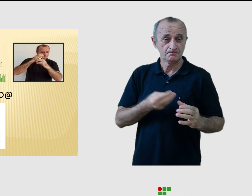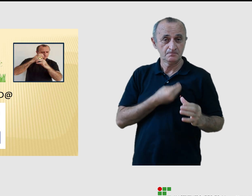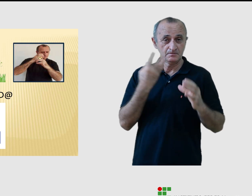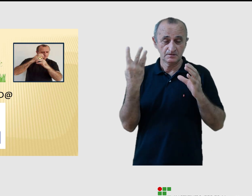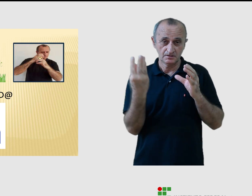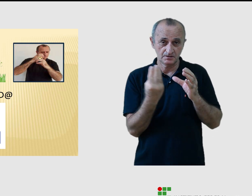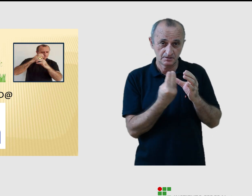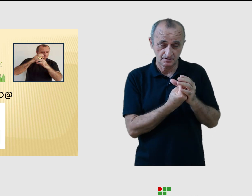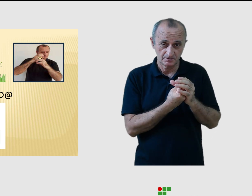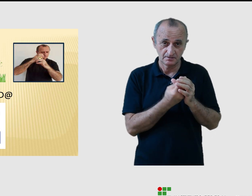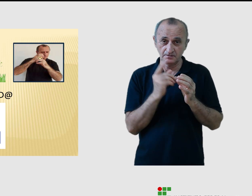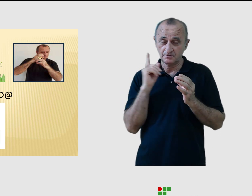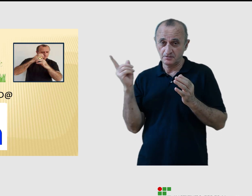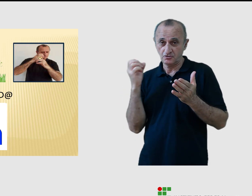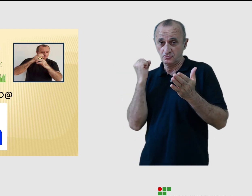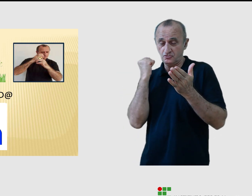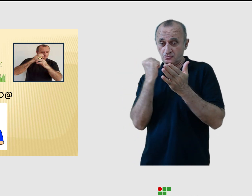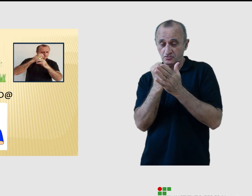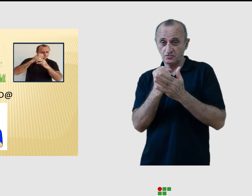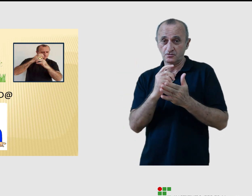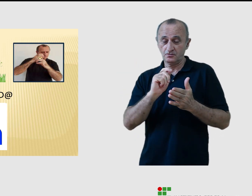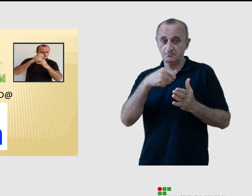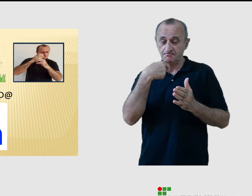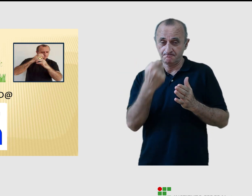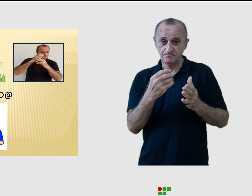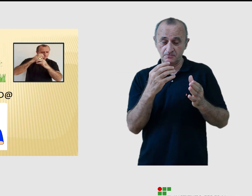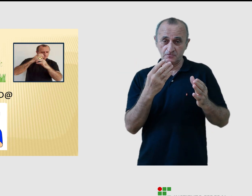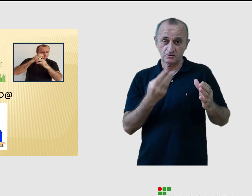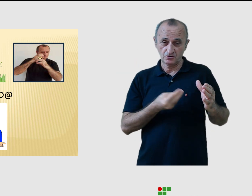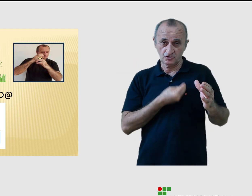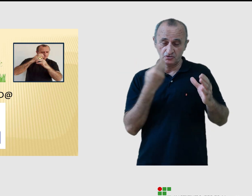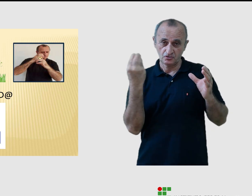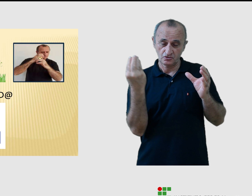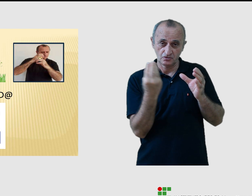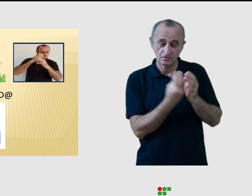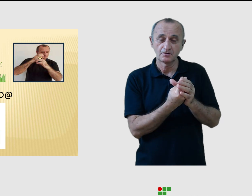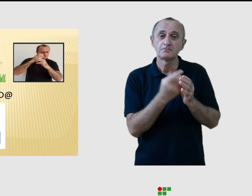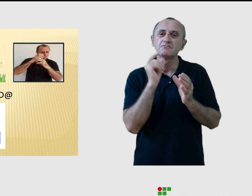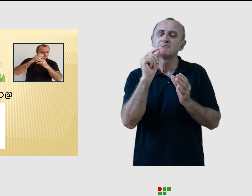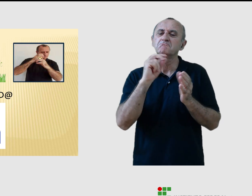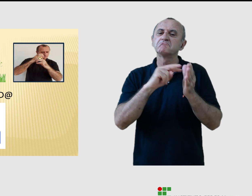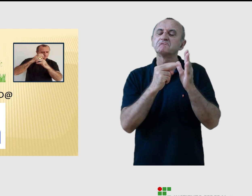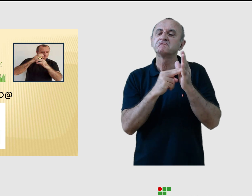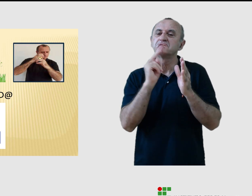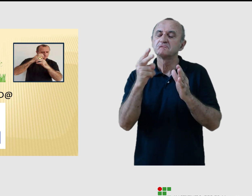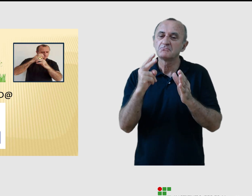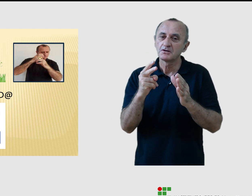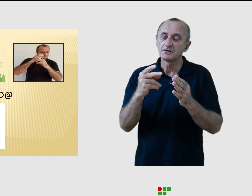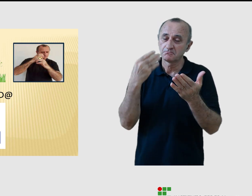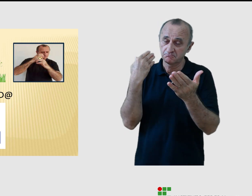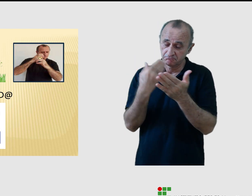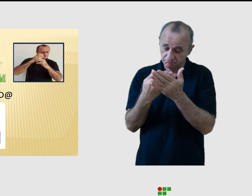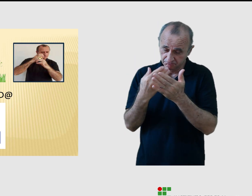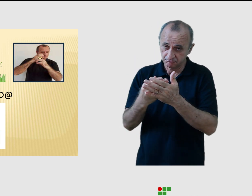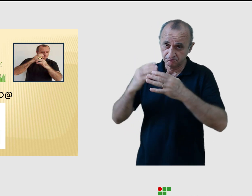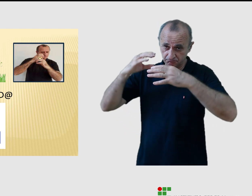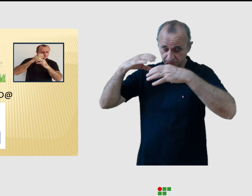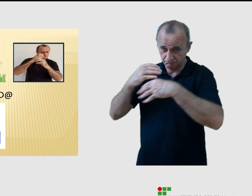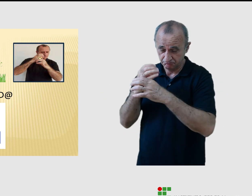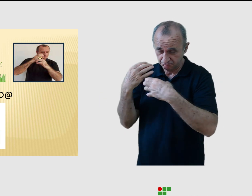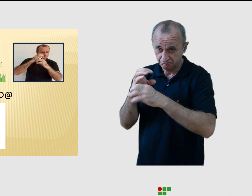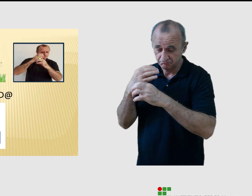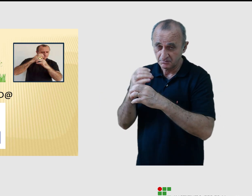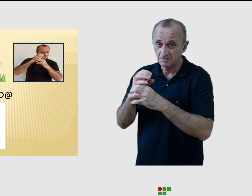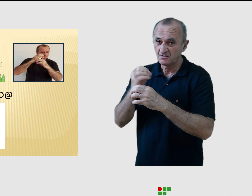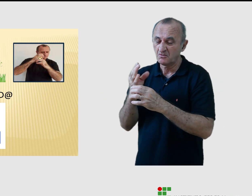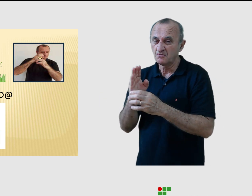o projeto Libiu. Veja o logotipo, Libiu. O que significa então o Libiu? Então é o estudo